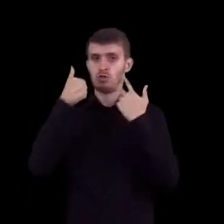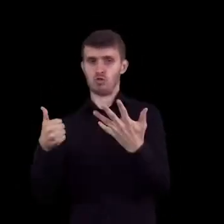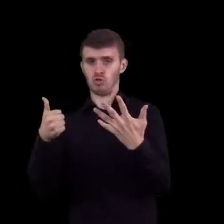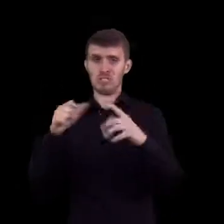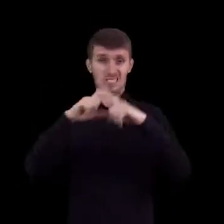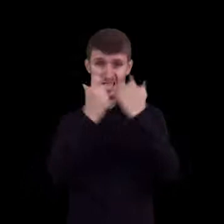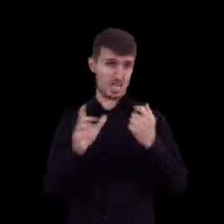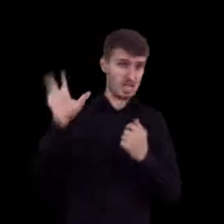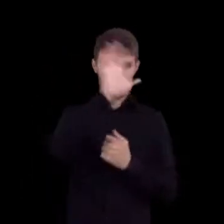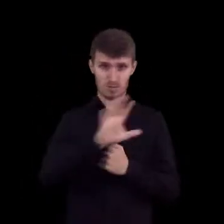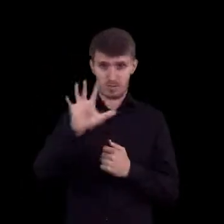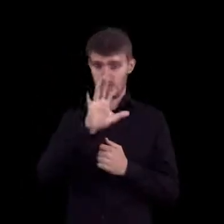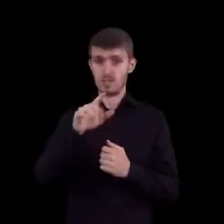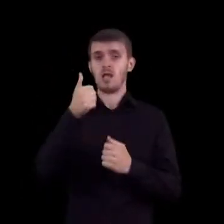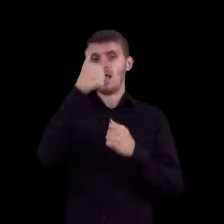Ten łuk